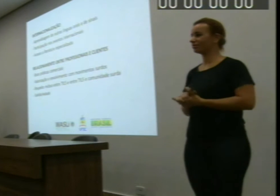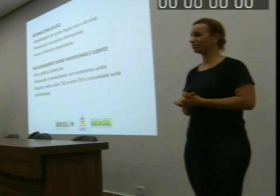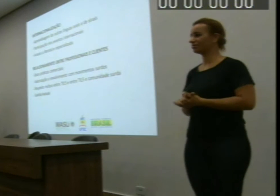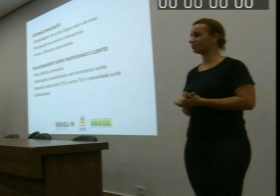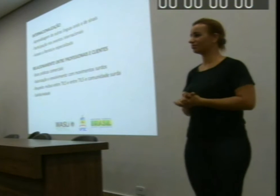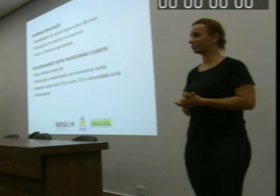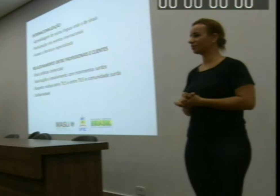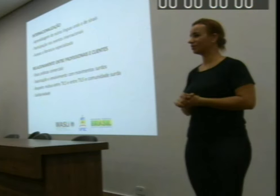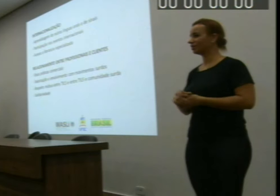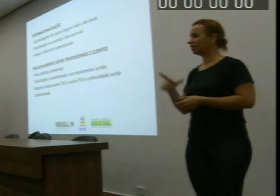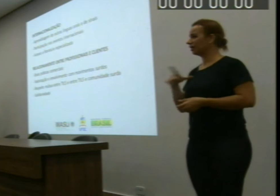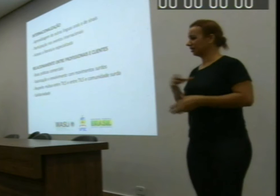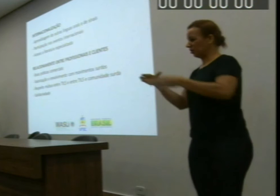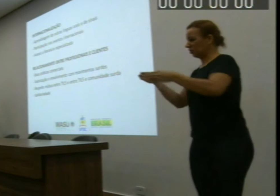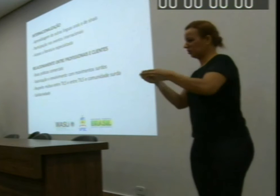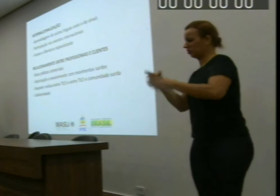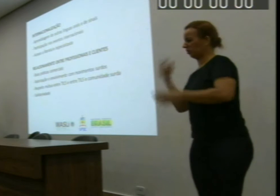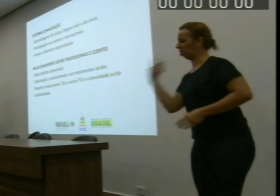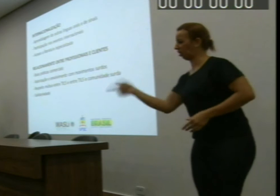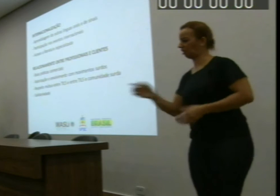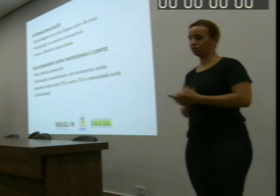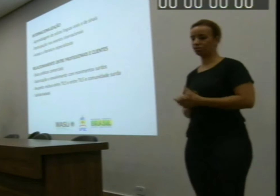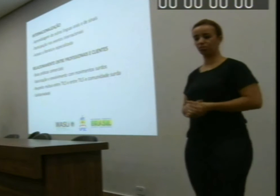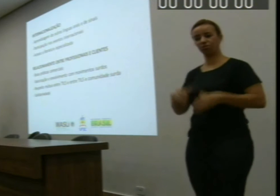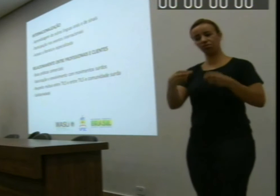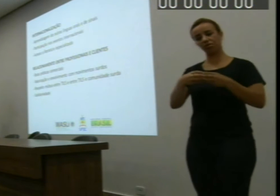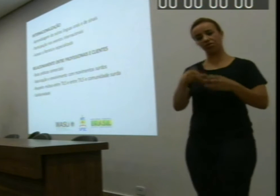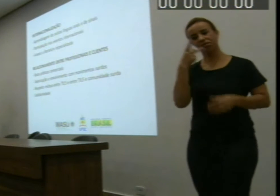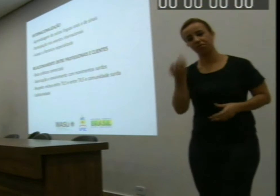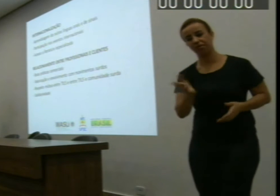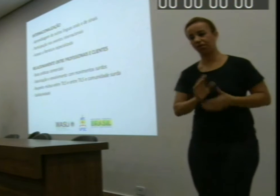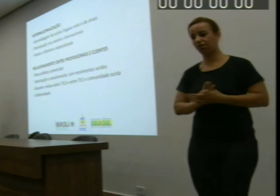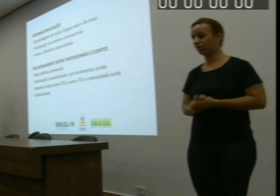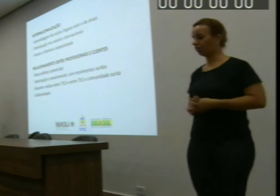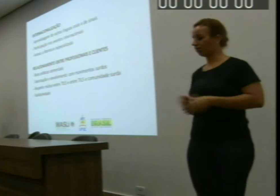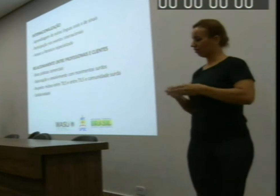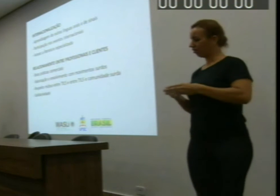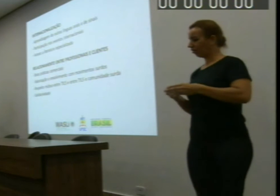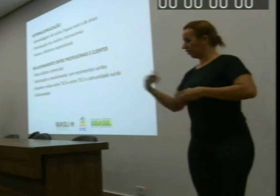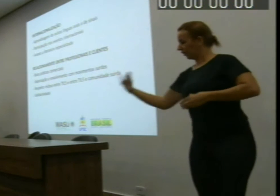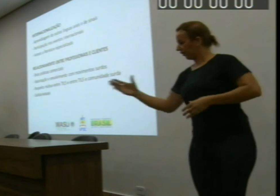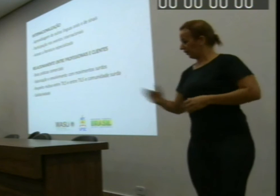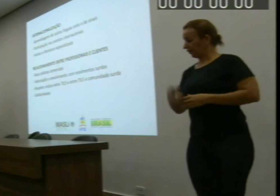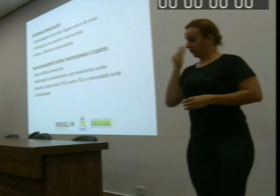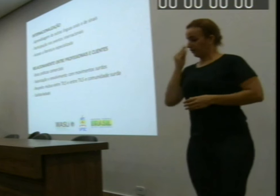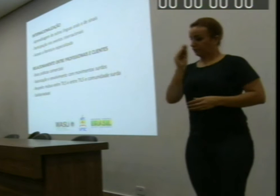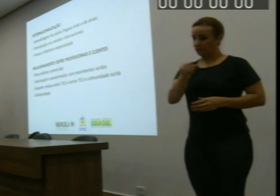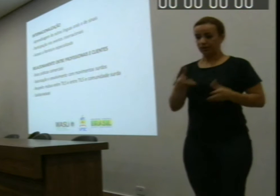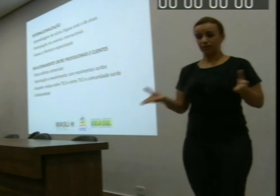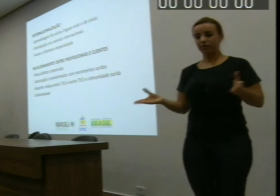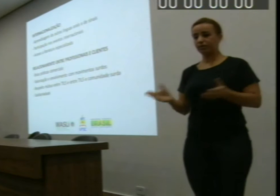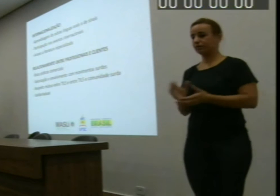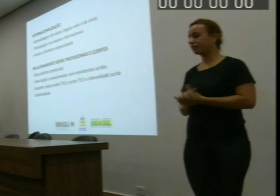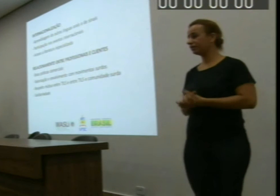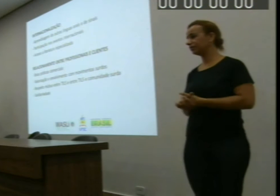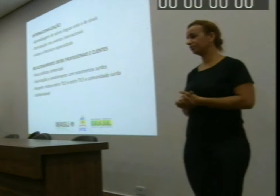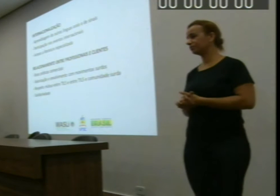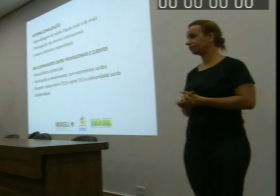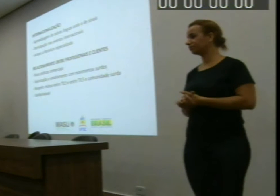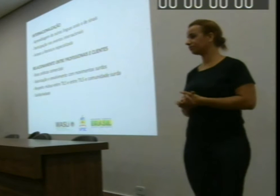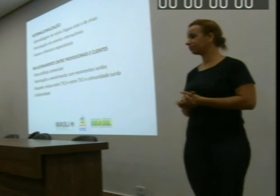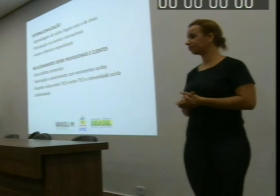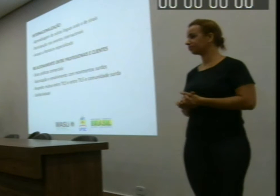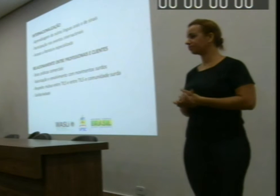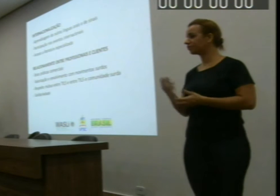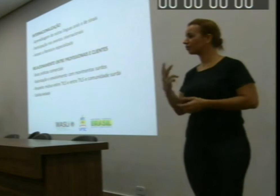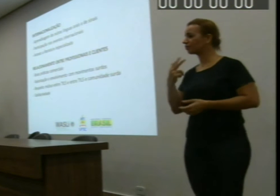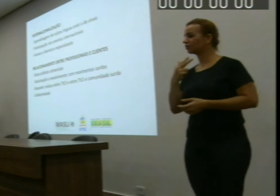um outro grupo aqui reclama estabelece-se uma briga entre eles uma confusão e isso infelizmente ainda é comum na nossa área